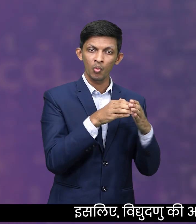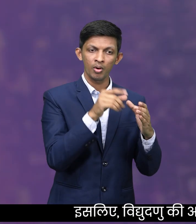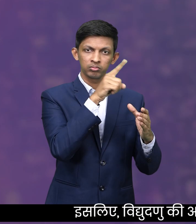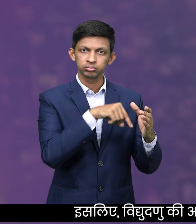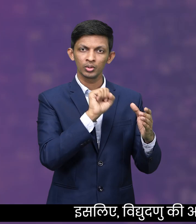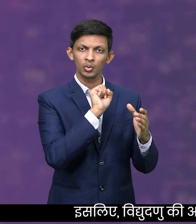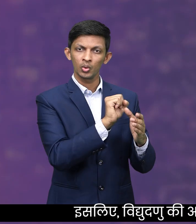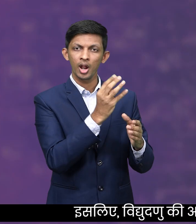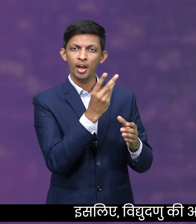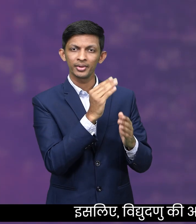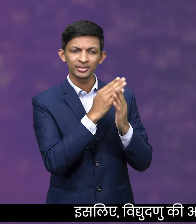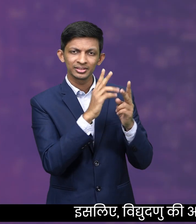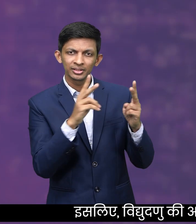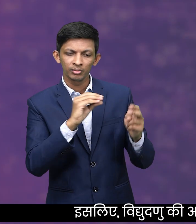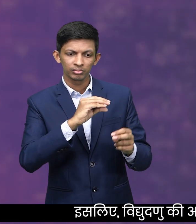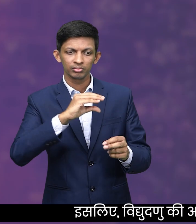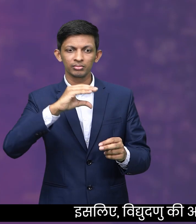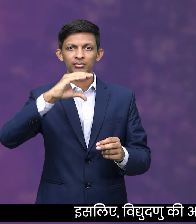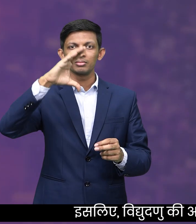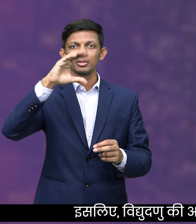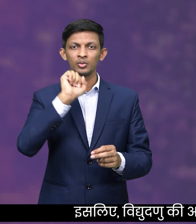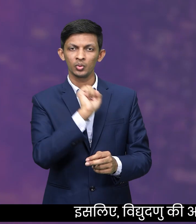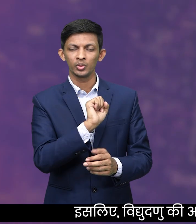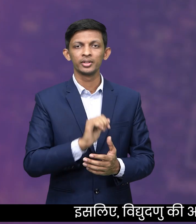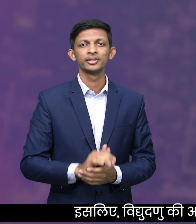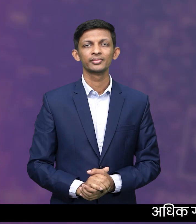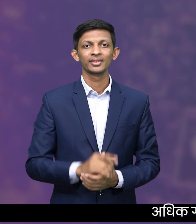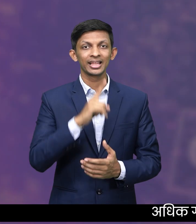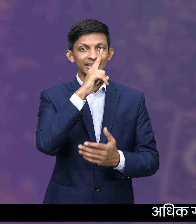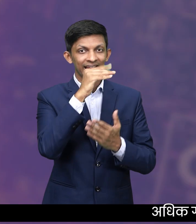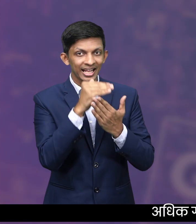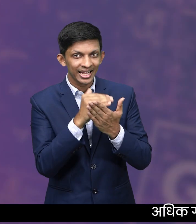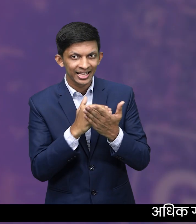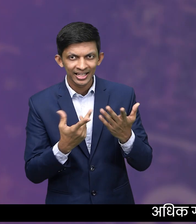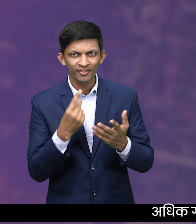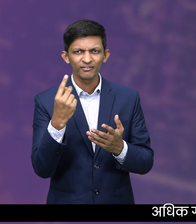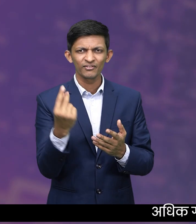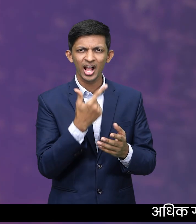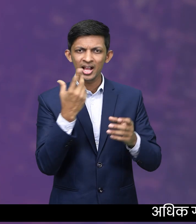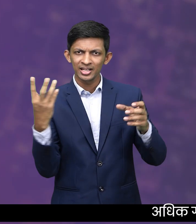अधिक संख्या को समायोजित करने के लिए अधिक गोले की आवश्यकता होती